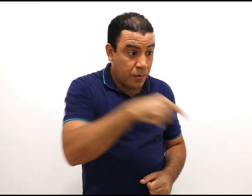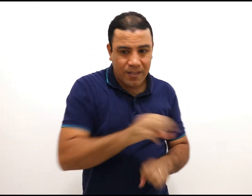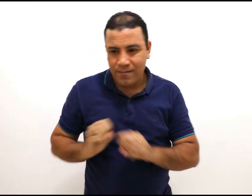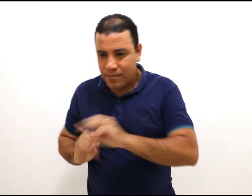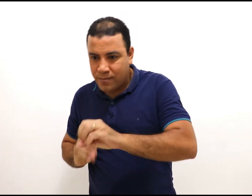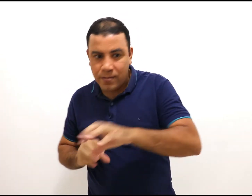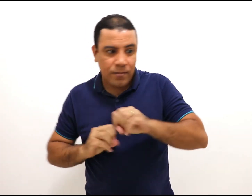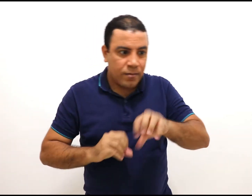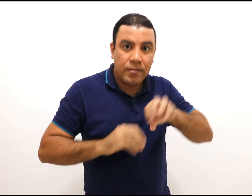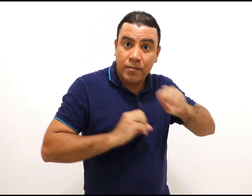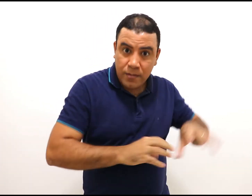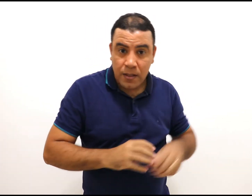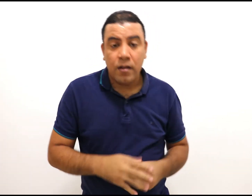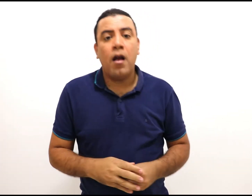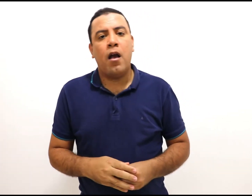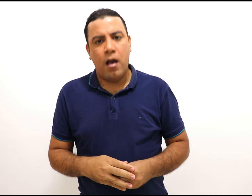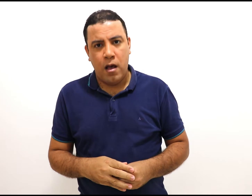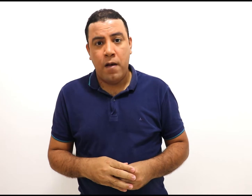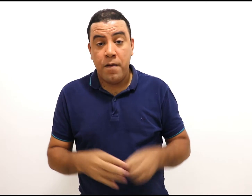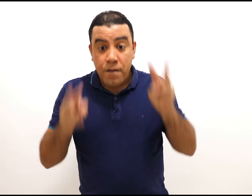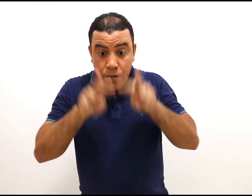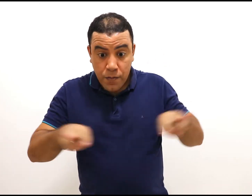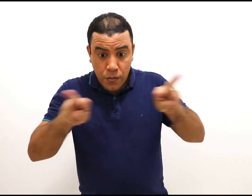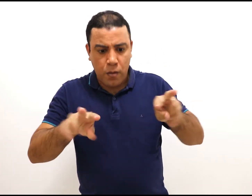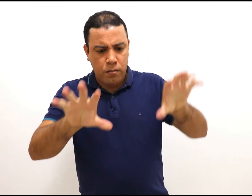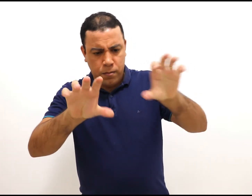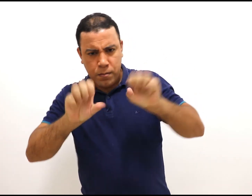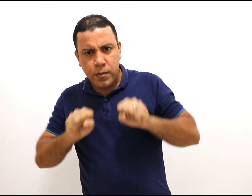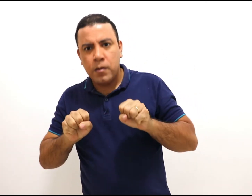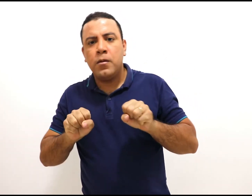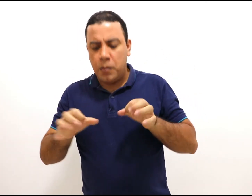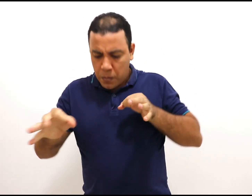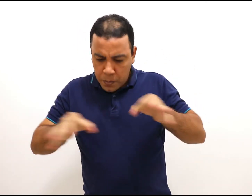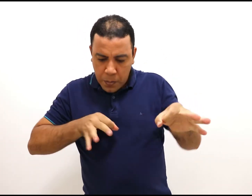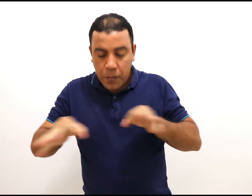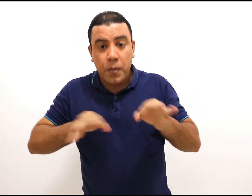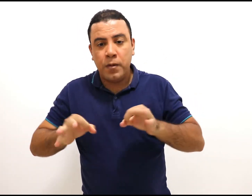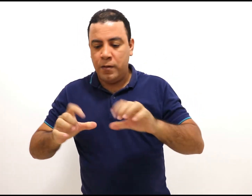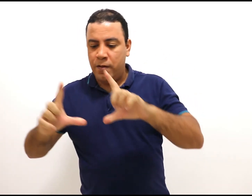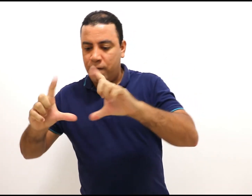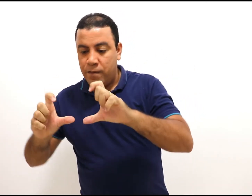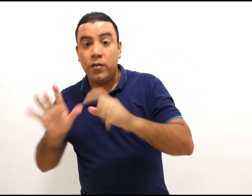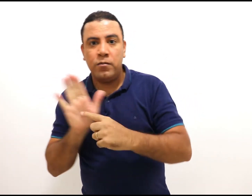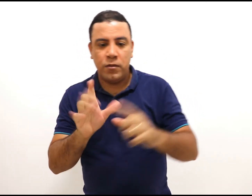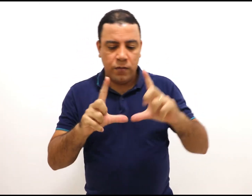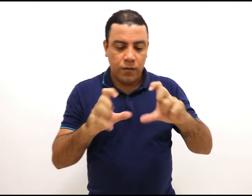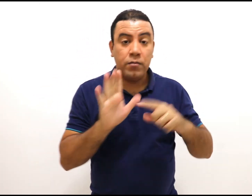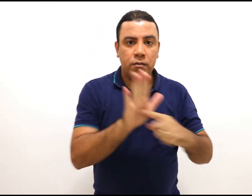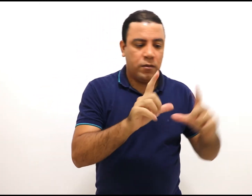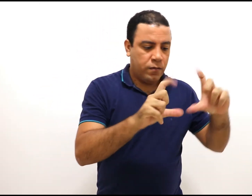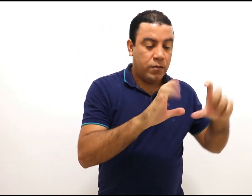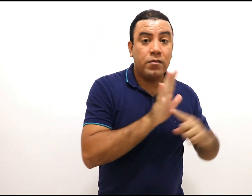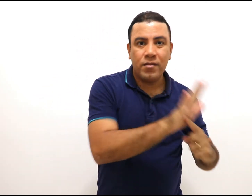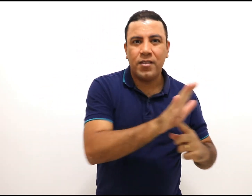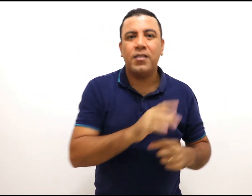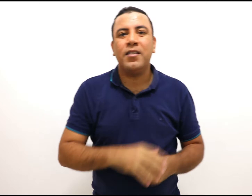No ensino de línguas, o fator visual costuma ser explorado mediante os